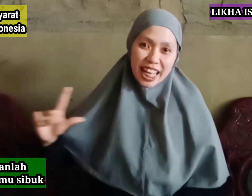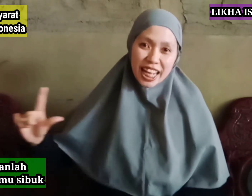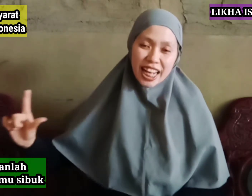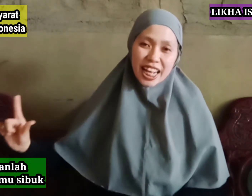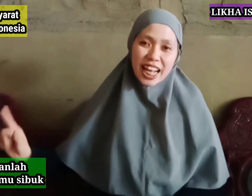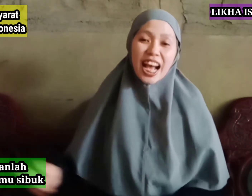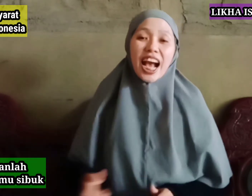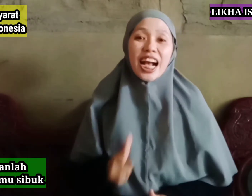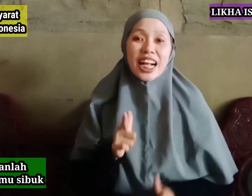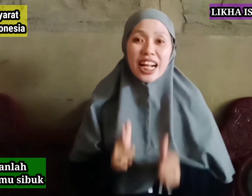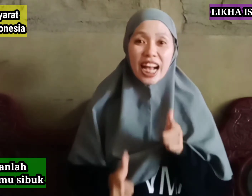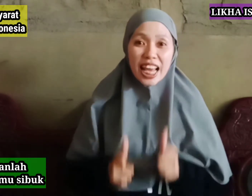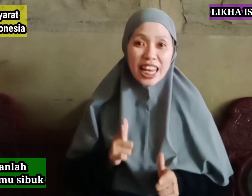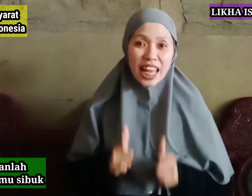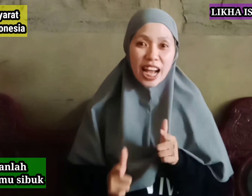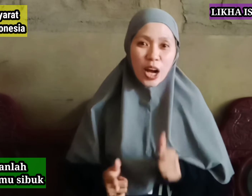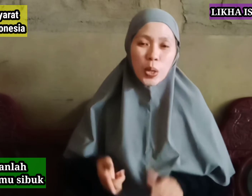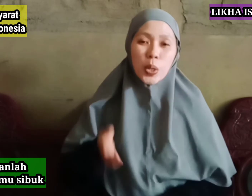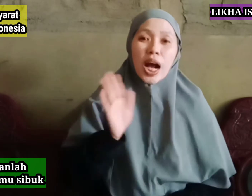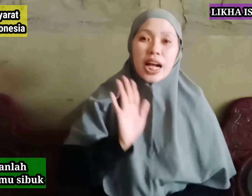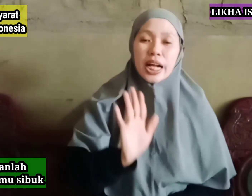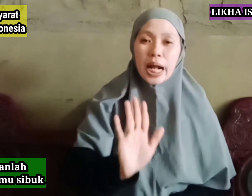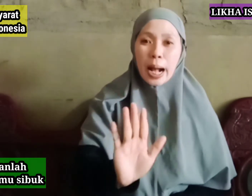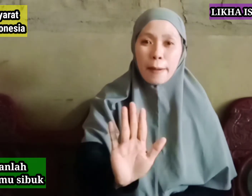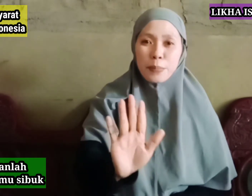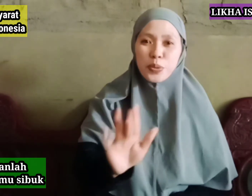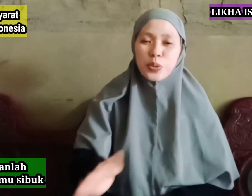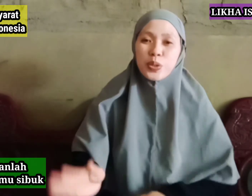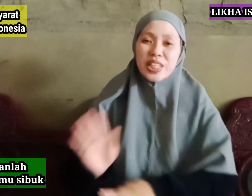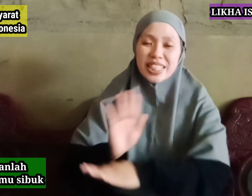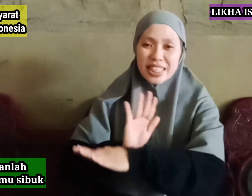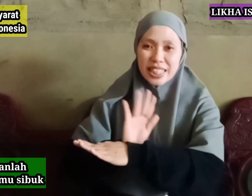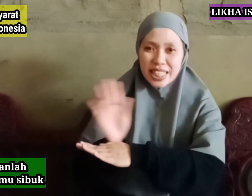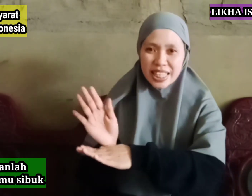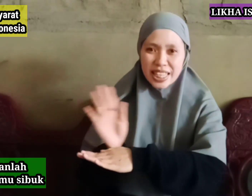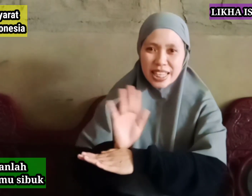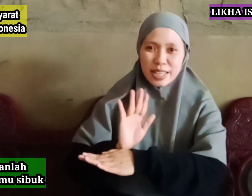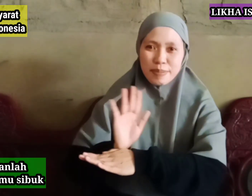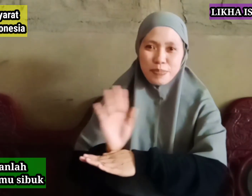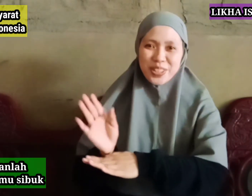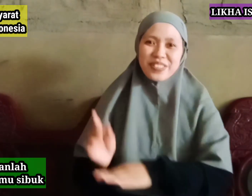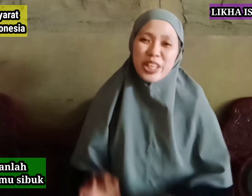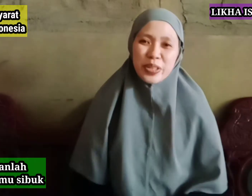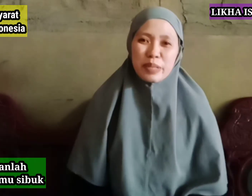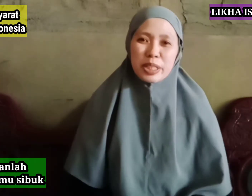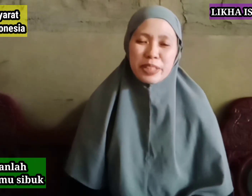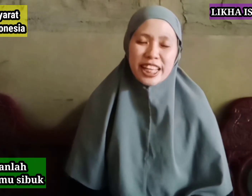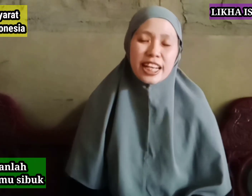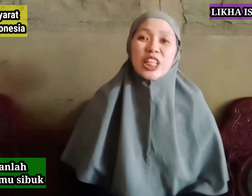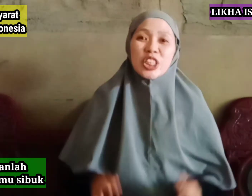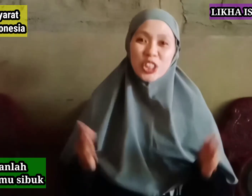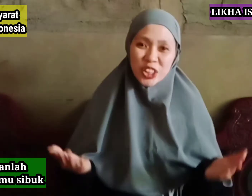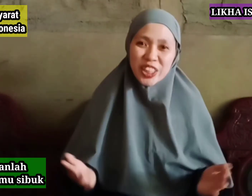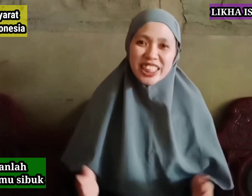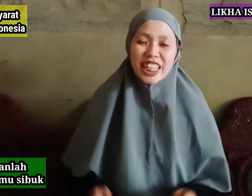Katakanlah kalau kamu sibuk ya teman-teman ya. Contoh yang